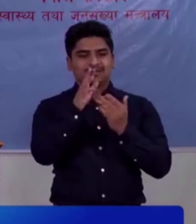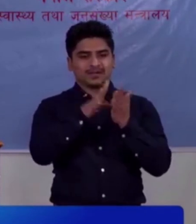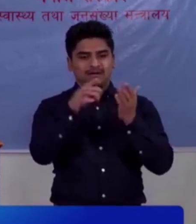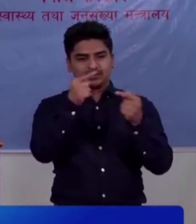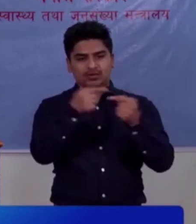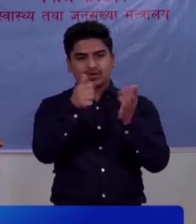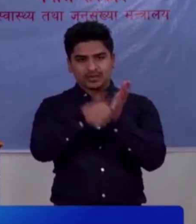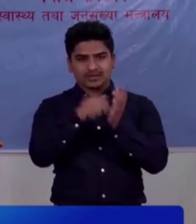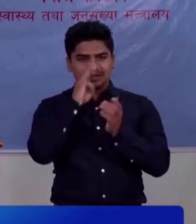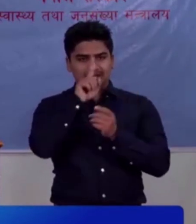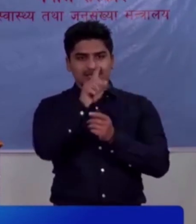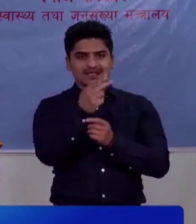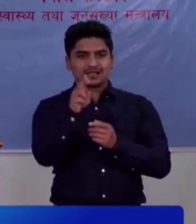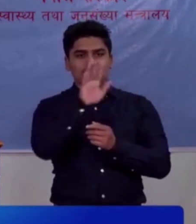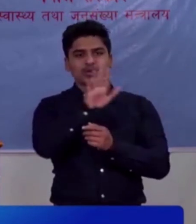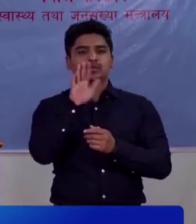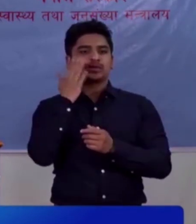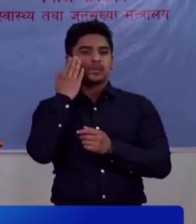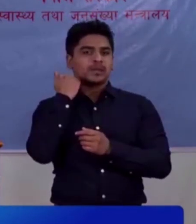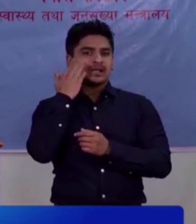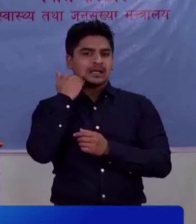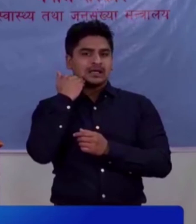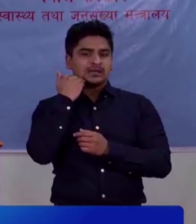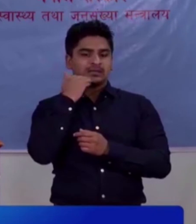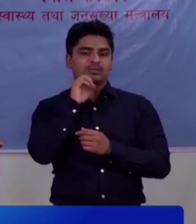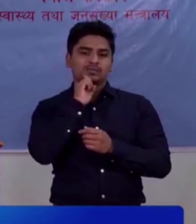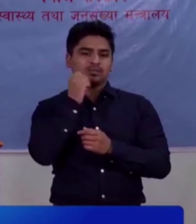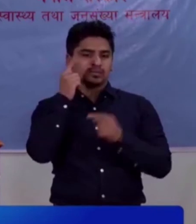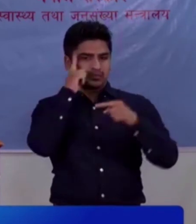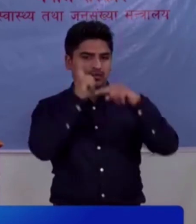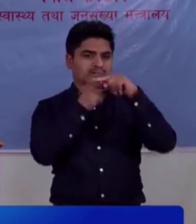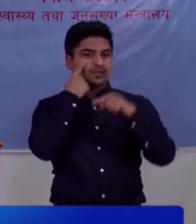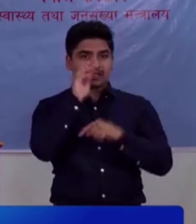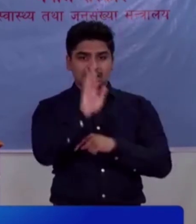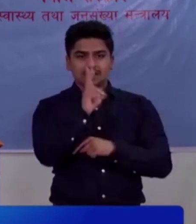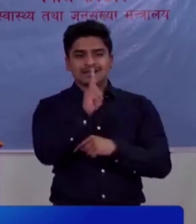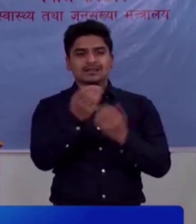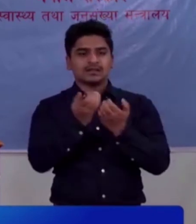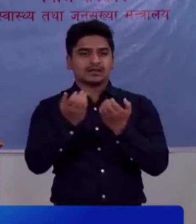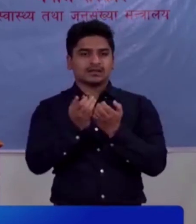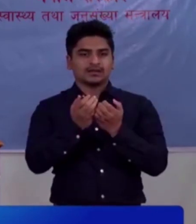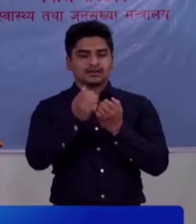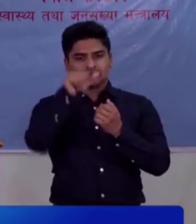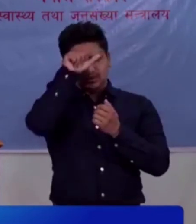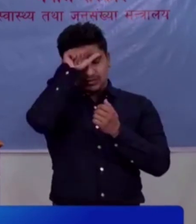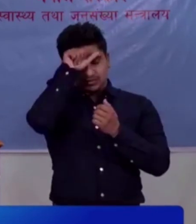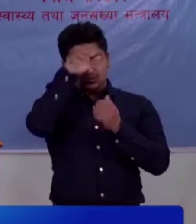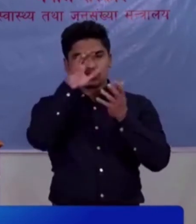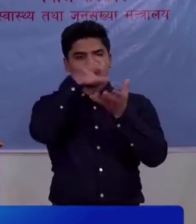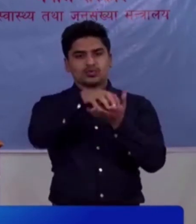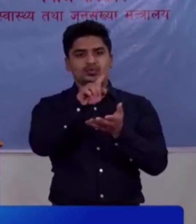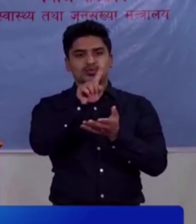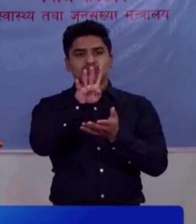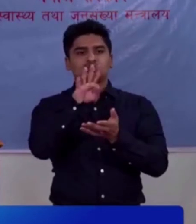परीक्षणमा एकजना 55 वर्षीय महिलामा पोजिटिभ देखिएको छ। त्यसै गरी जनकपुरका